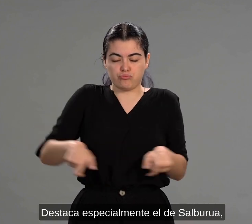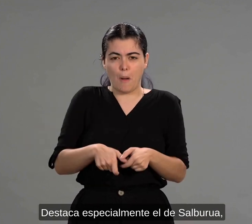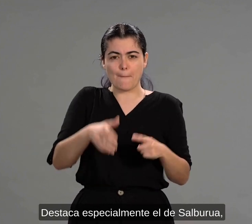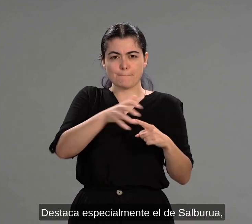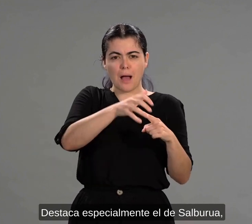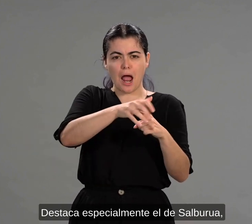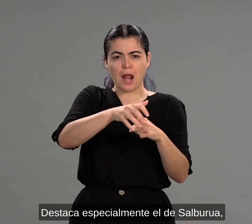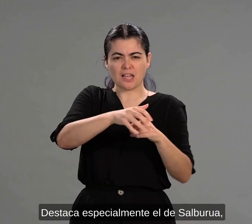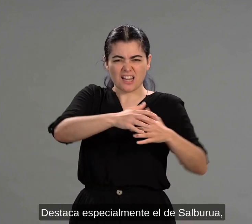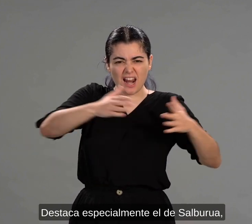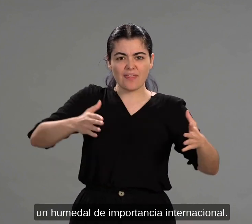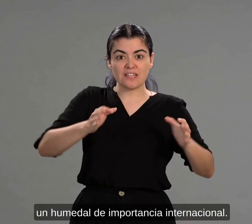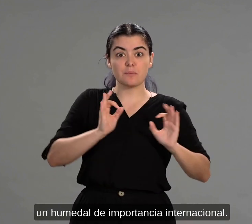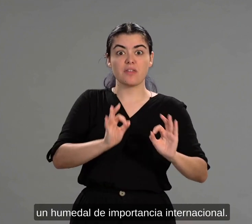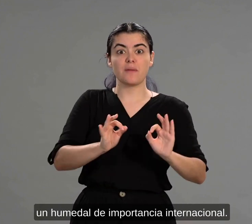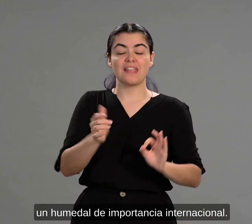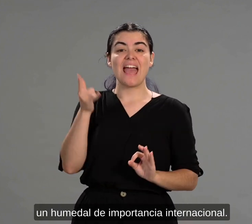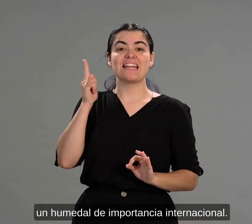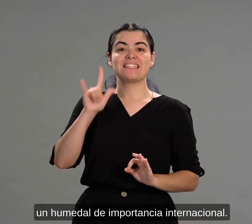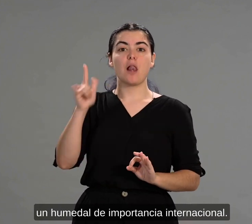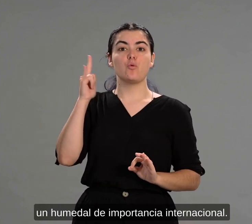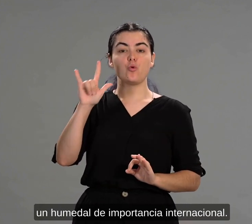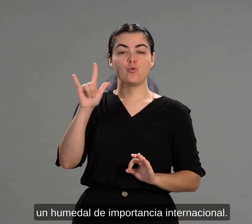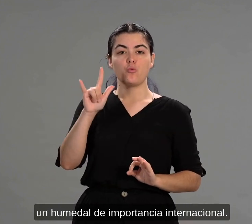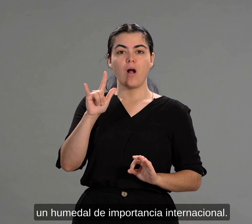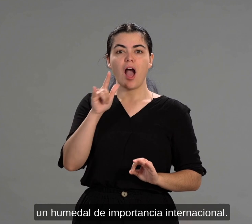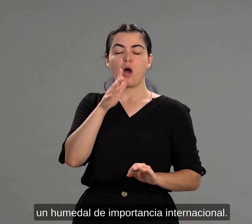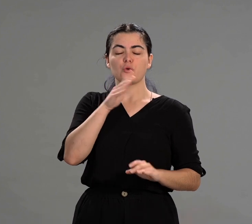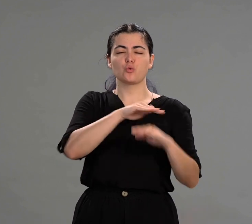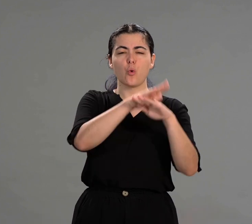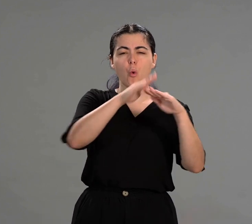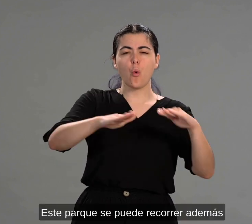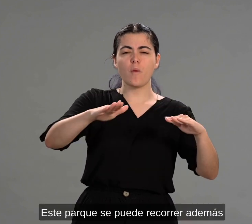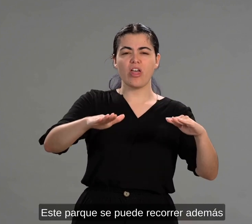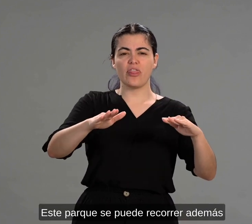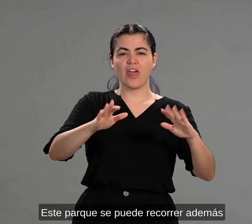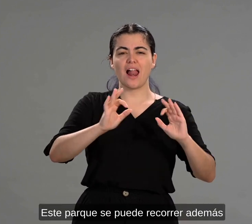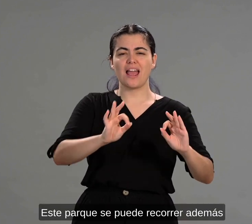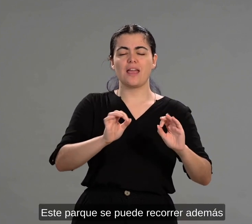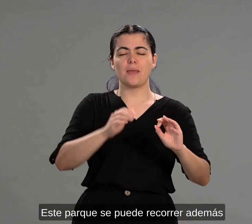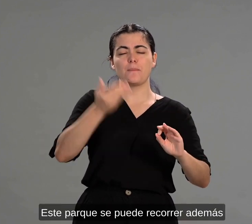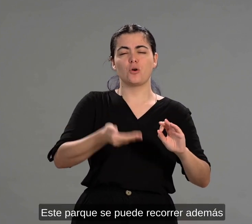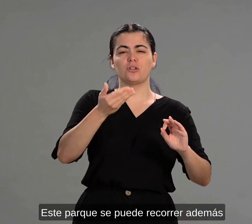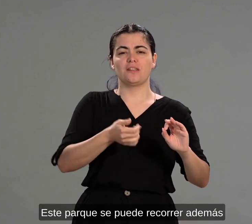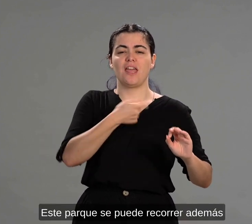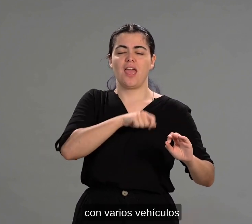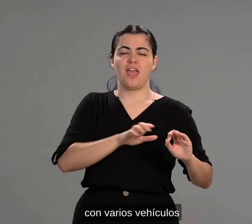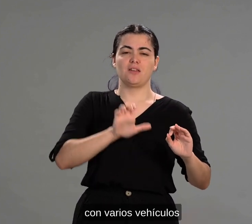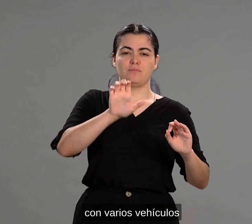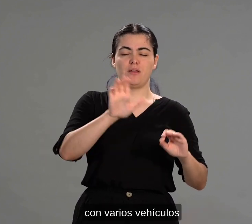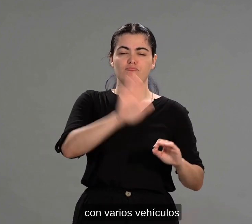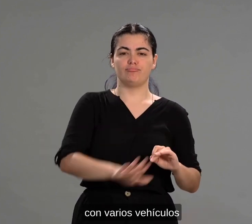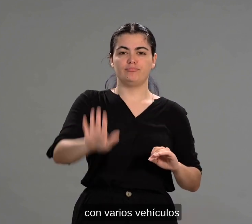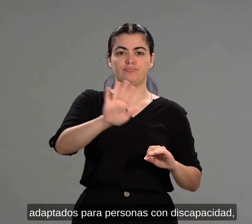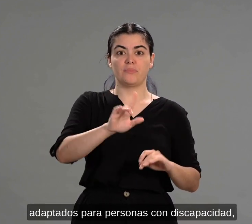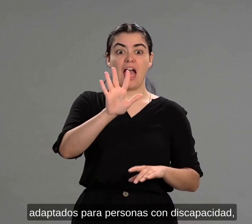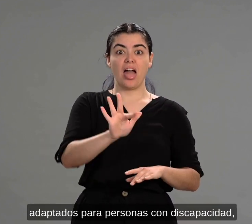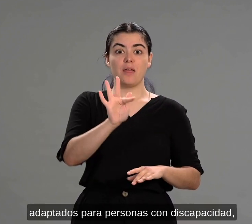el de Salburua, un humedal de importancia internacional. Este parque se puede recorrer además con varios vehículos adaptados para